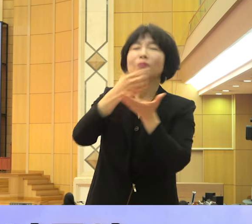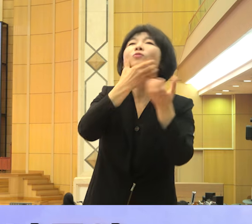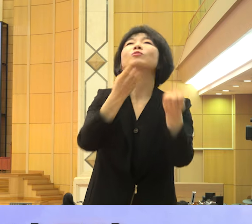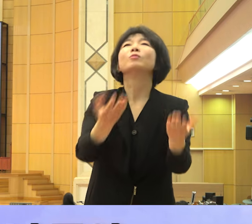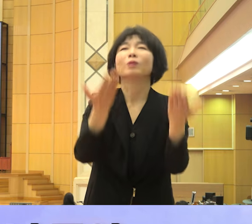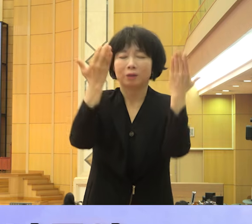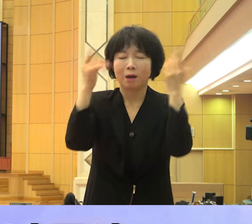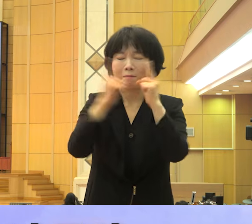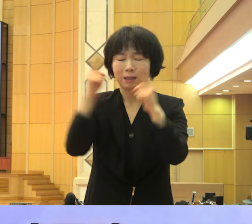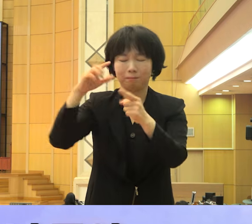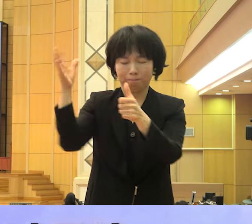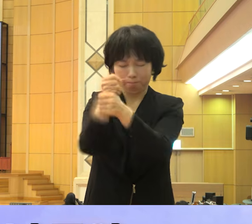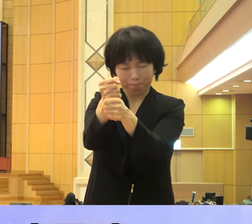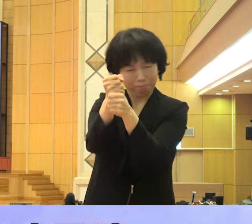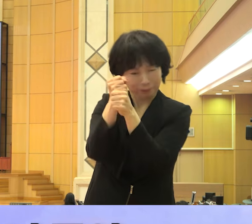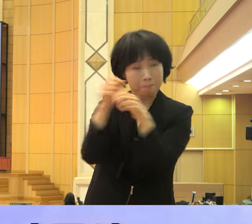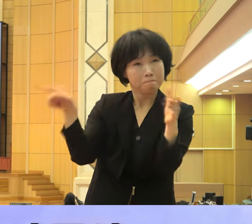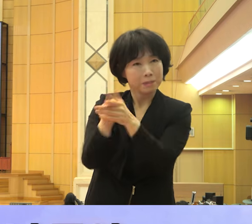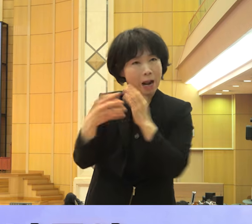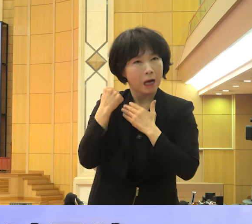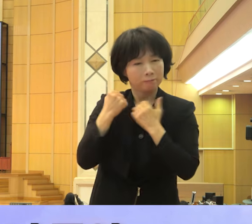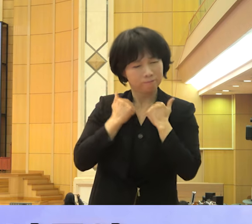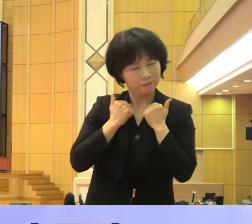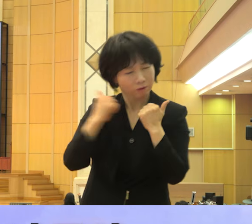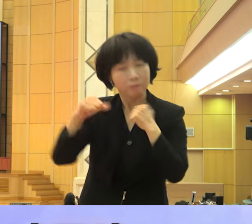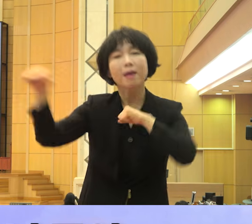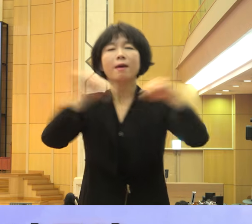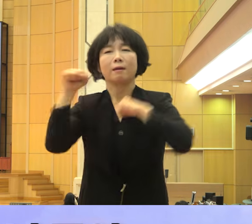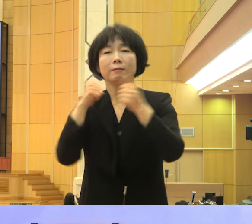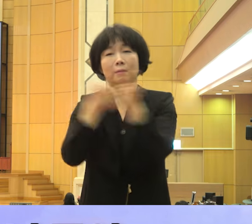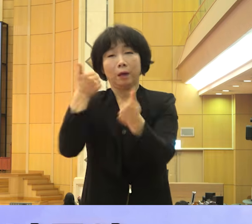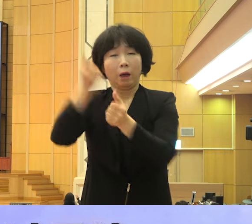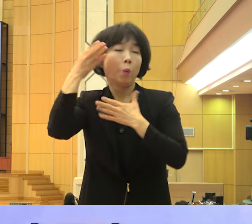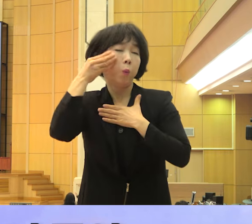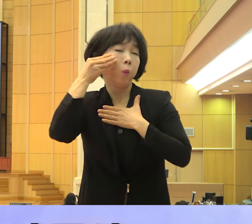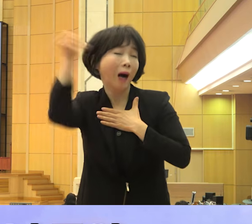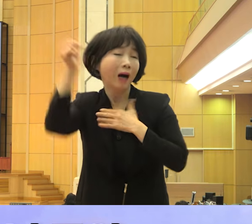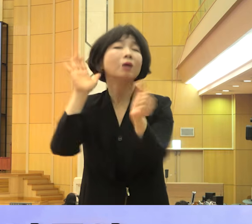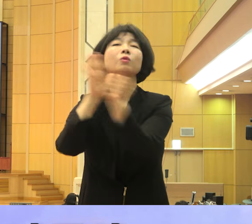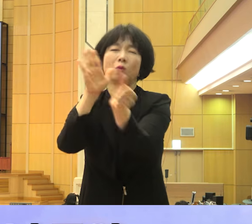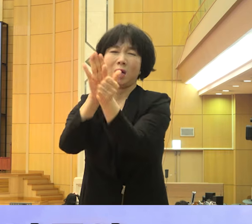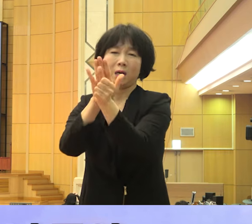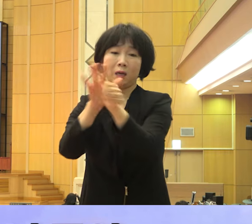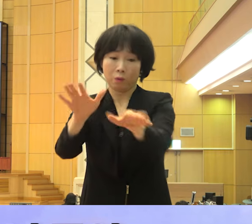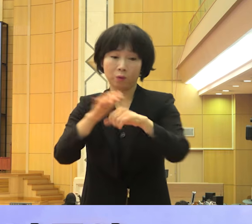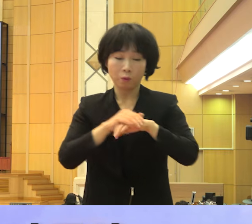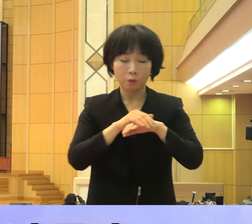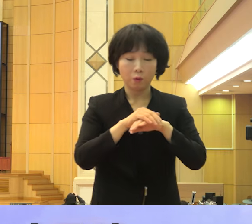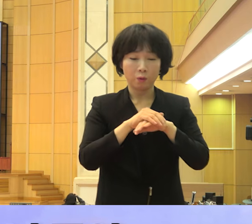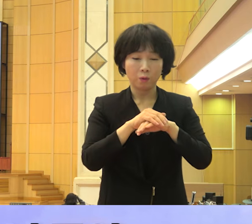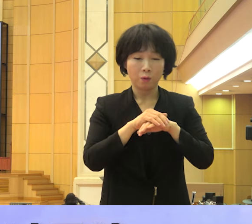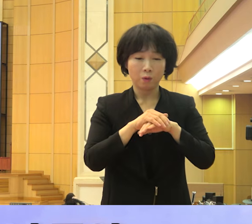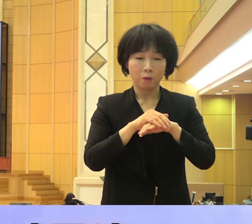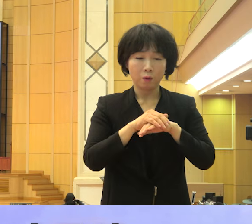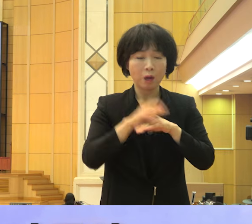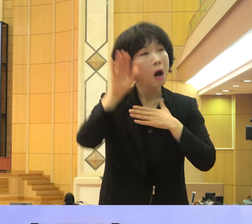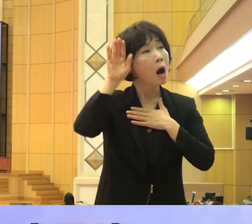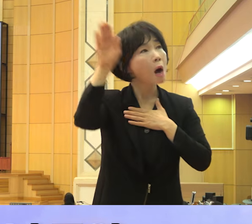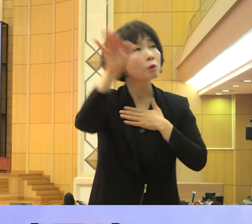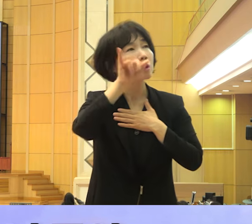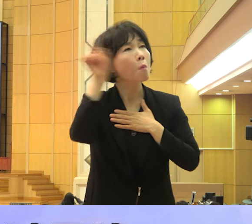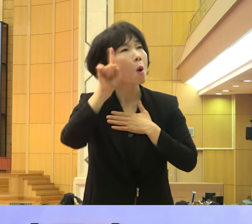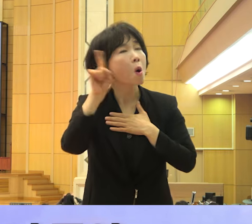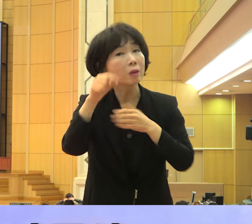주신 말씀 붙잡고 아버지 믿음으로 나아갈 때 승리의 삶이 되게 도와주시옵고 또 아버지 앞으로 있을